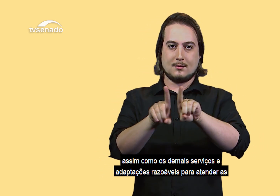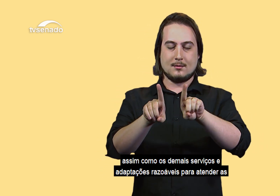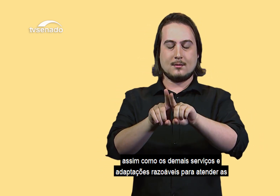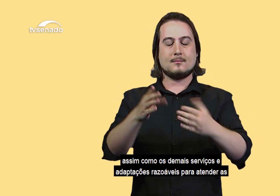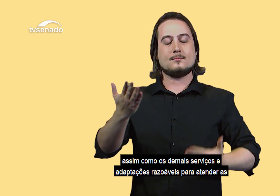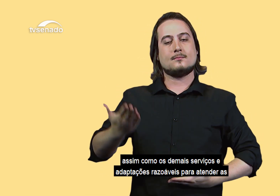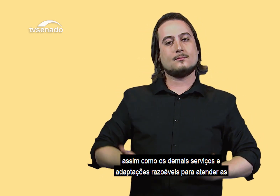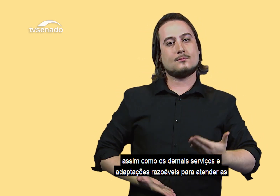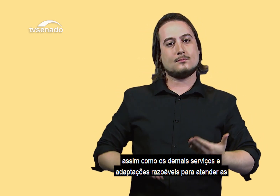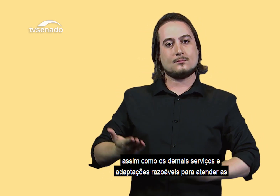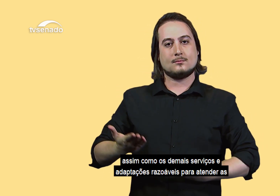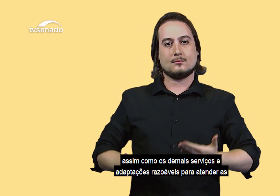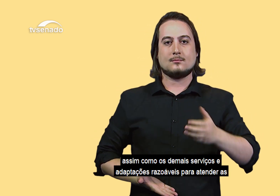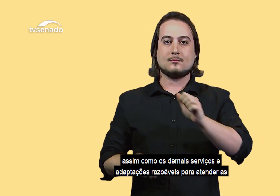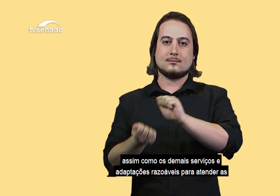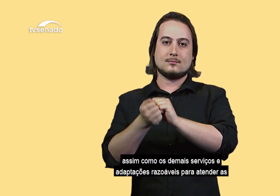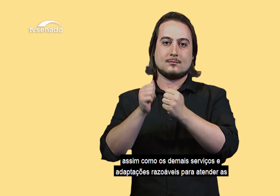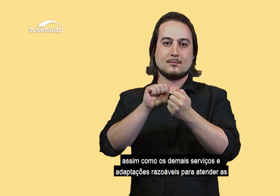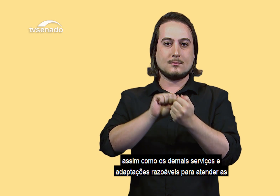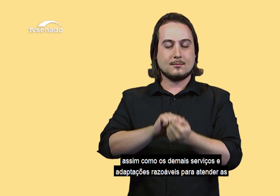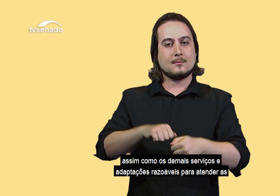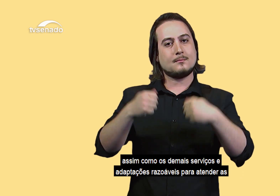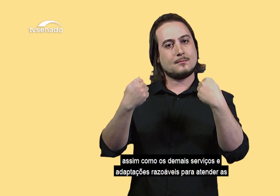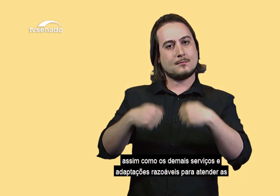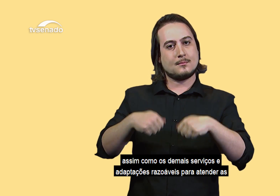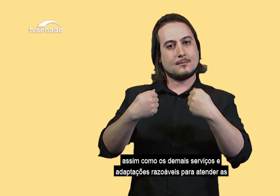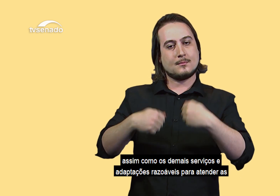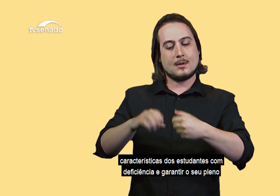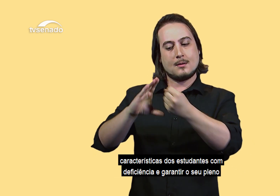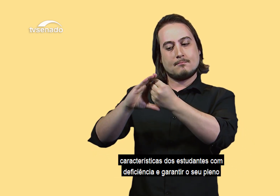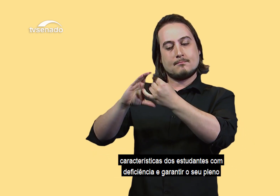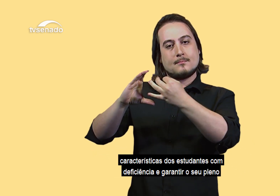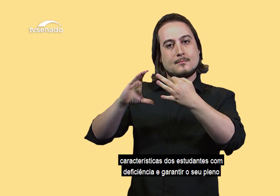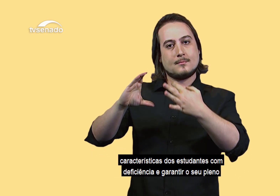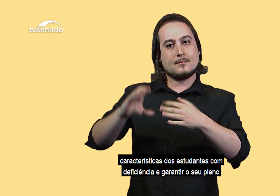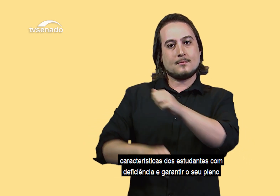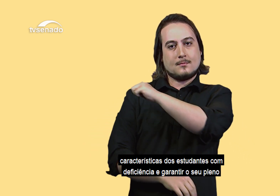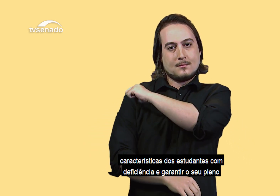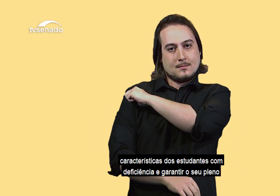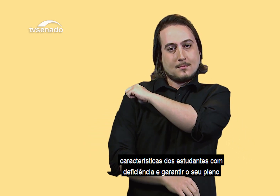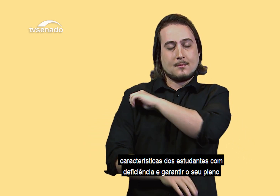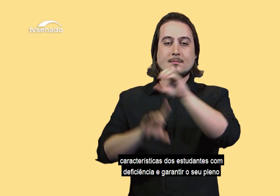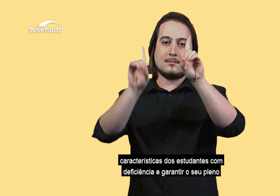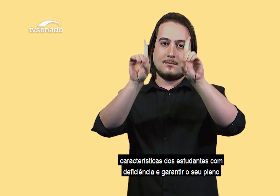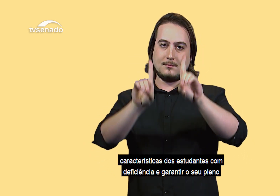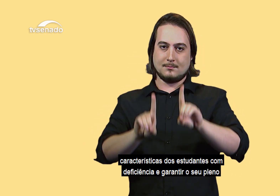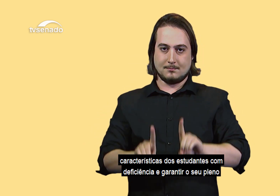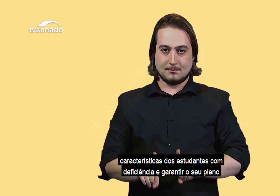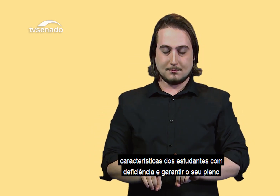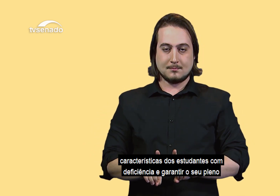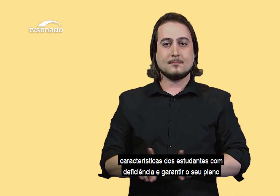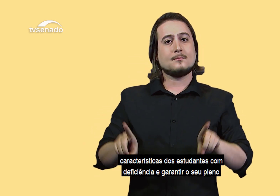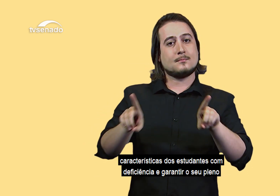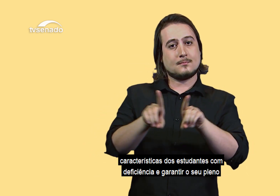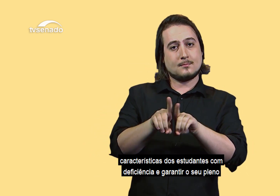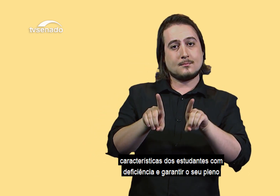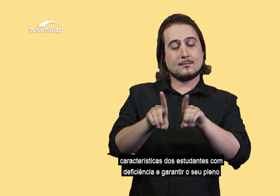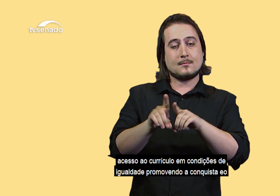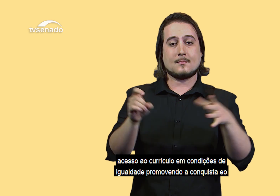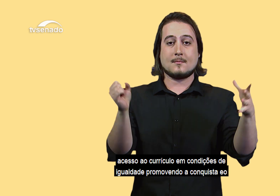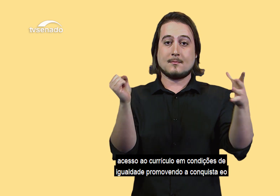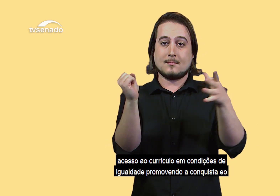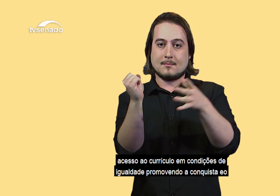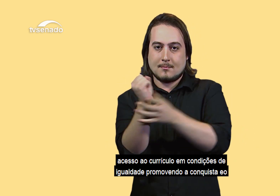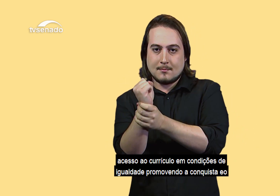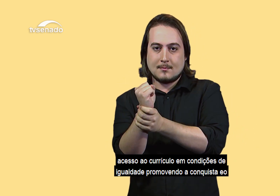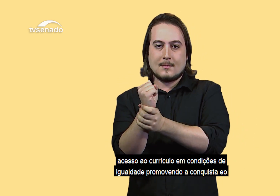como os demais serviços e adaptações razoáveis para atender as características dos estudantes com deficiência e garantir o